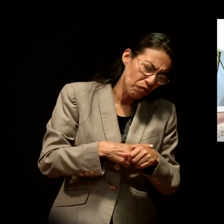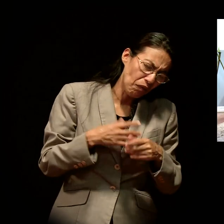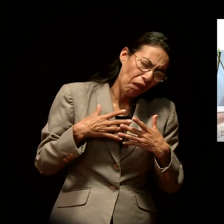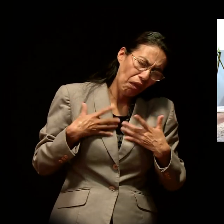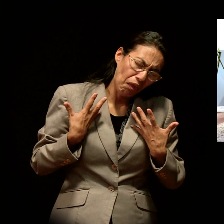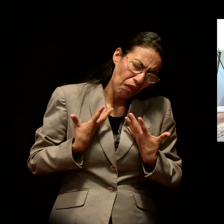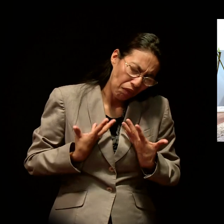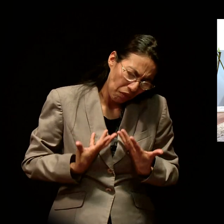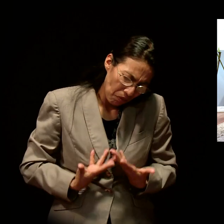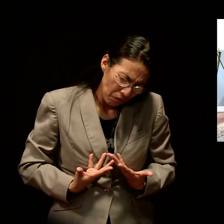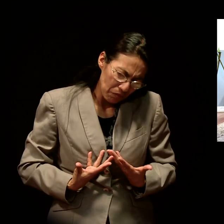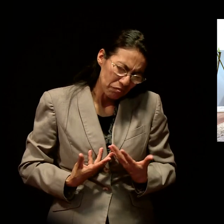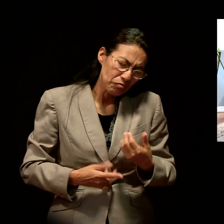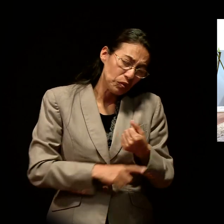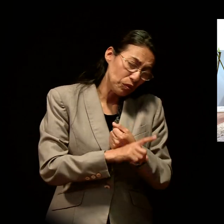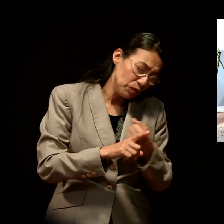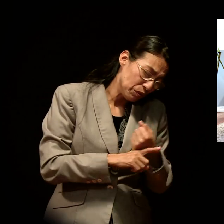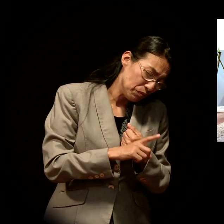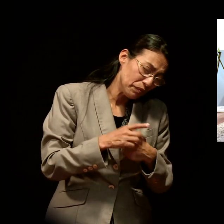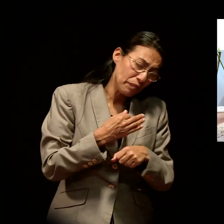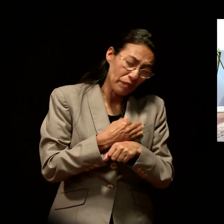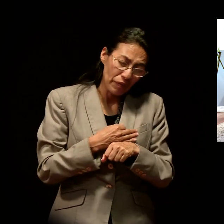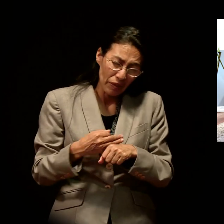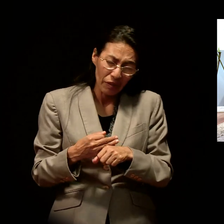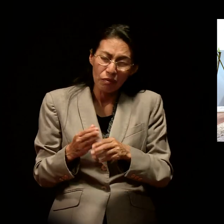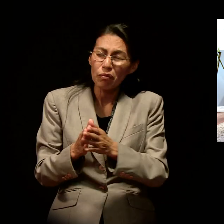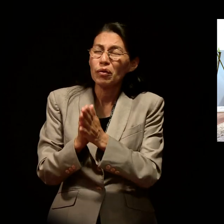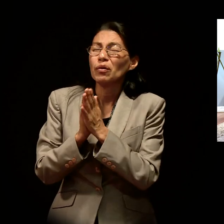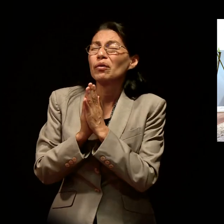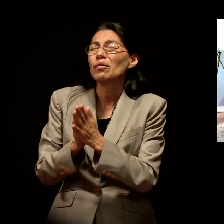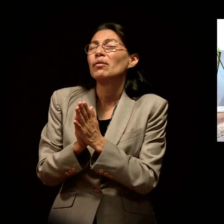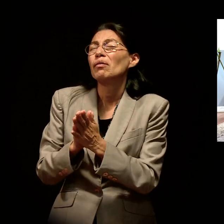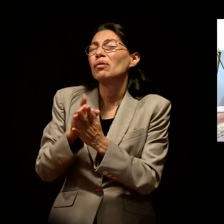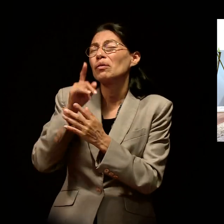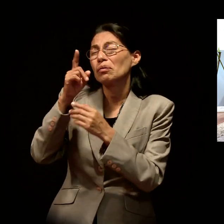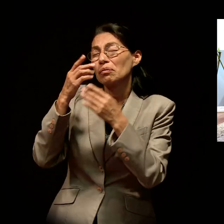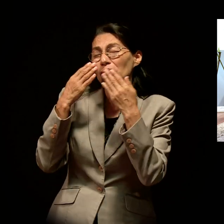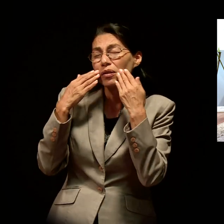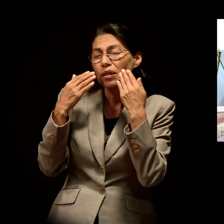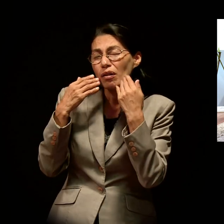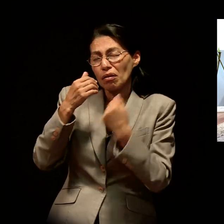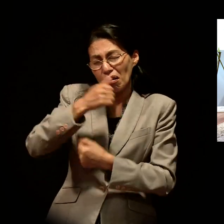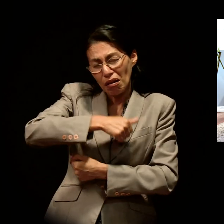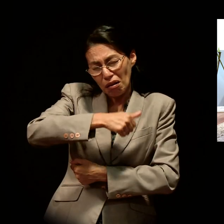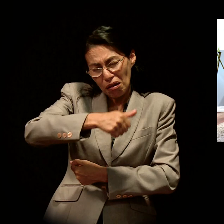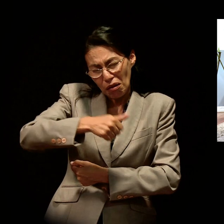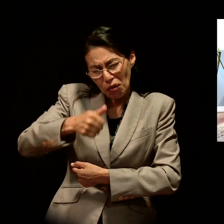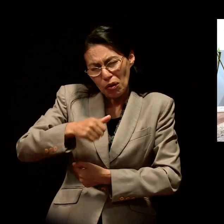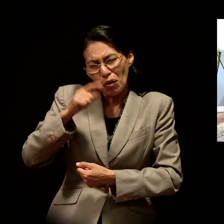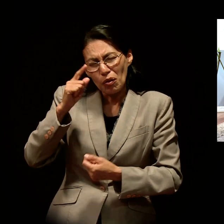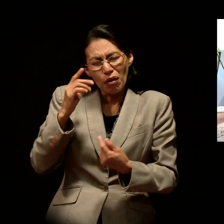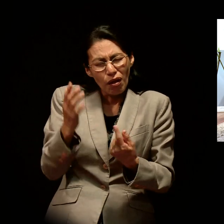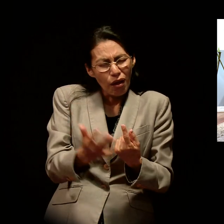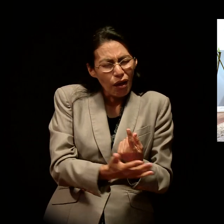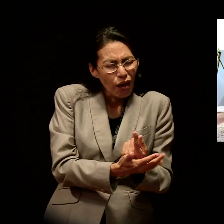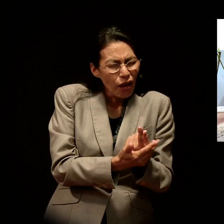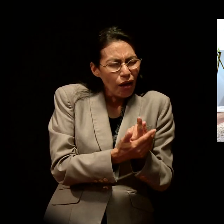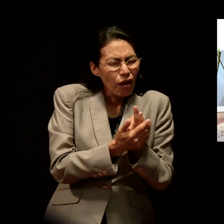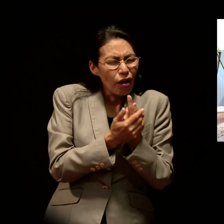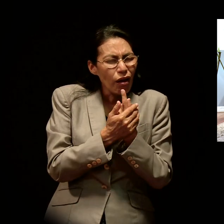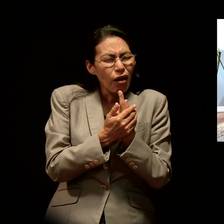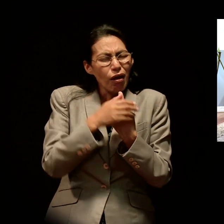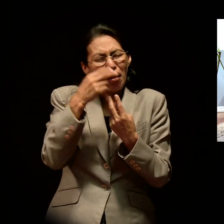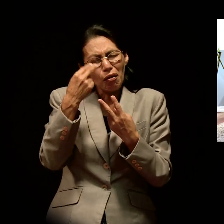por enfermos por los desanimados por los que están con problemas de familia Señor